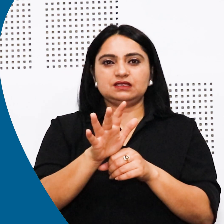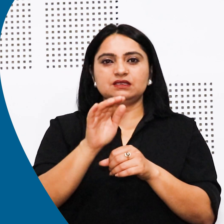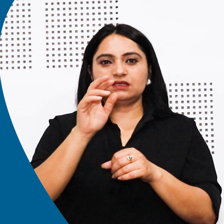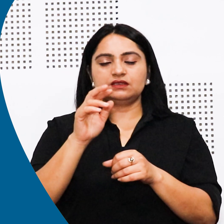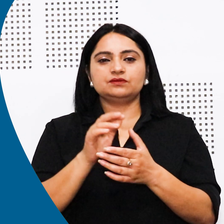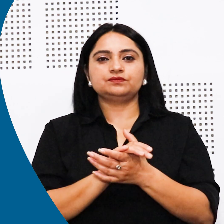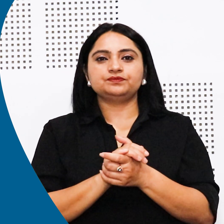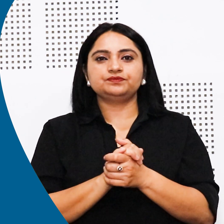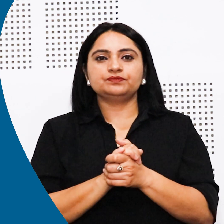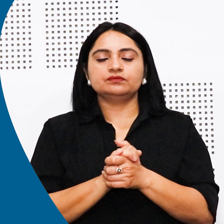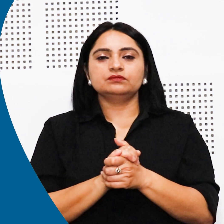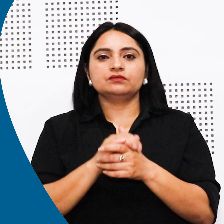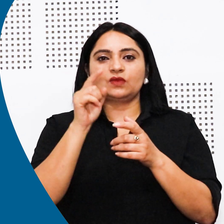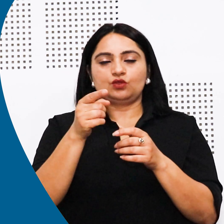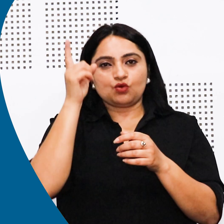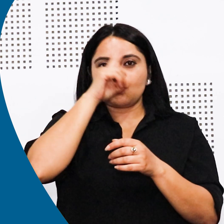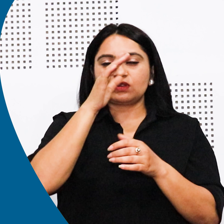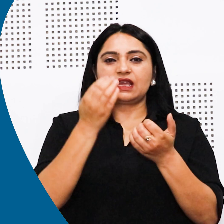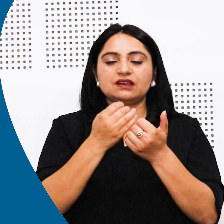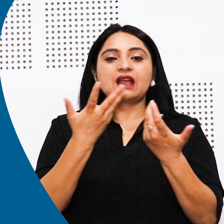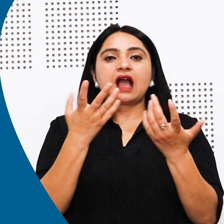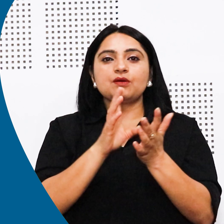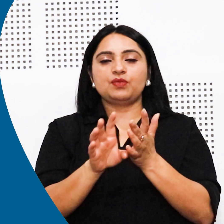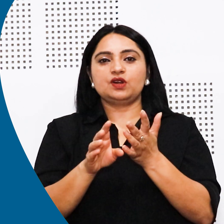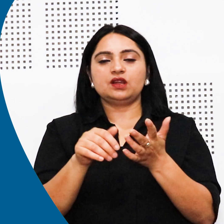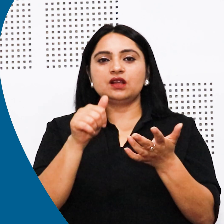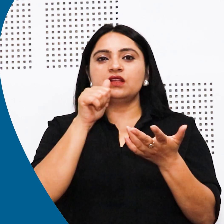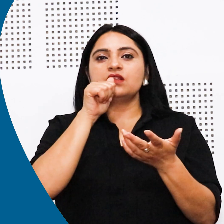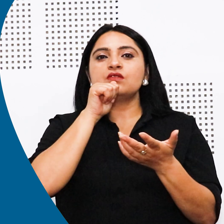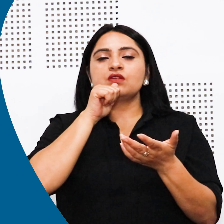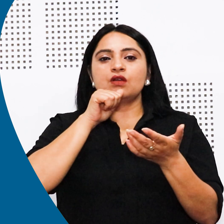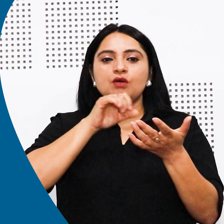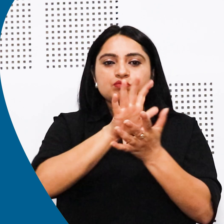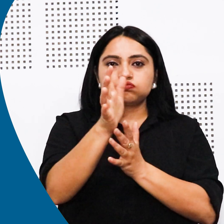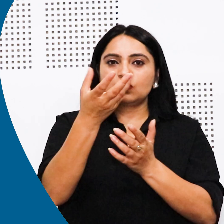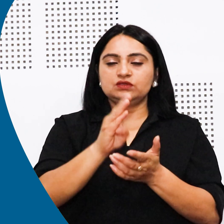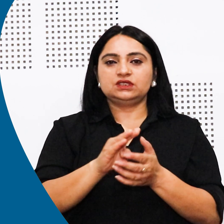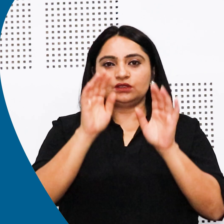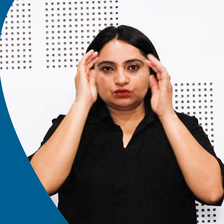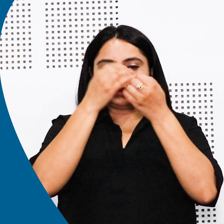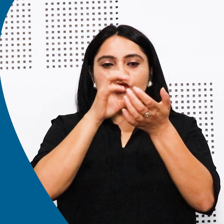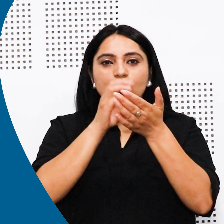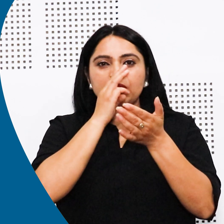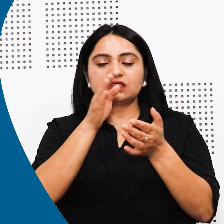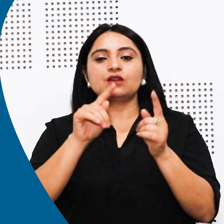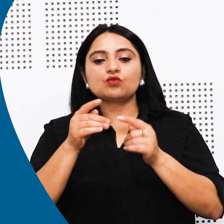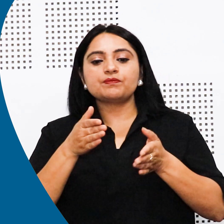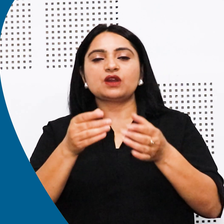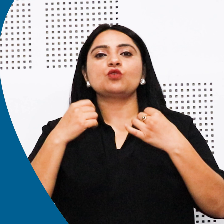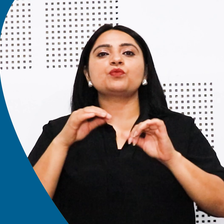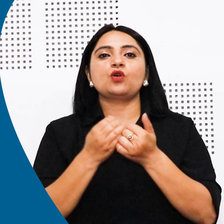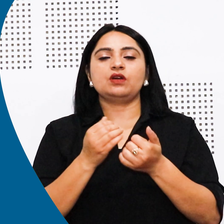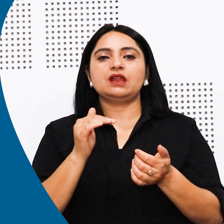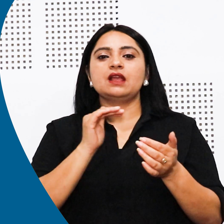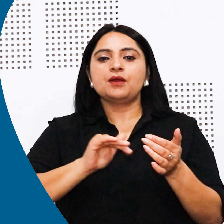सिंहराज बुढामगर। त्यो नक्साङ्कनले गर्दाखेरि हामी यसलाई कताबाट चाहिँ बाढी पस्छ, कताबाट हामी यसलाई सुरक्षित स्थानतिर जानको लागि कुन बाटो प्रयोग गर्ने,